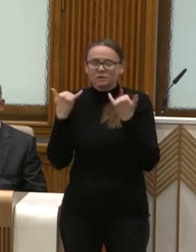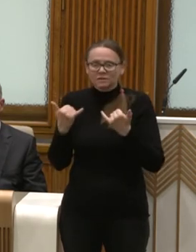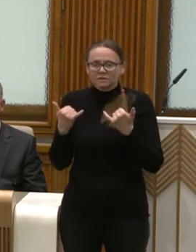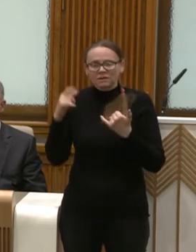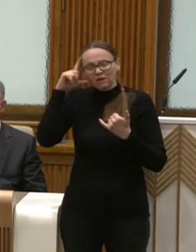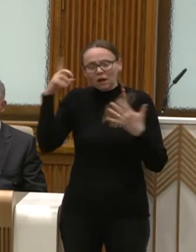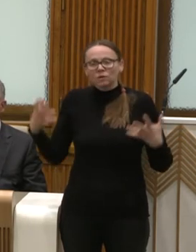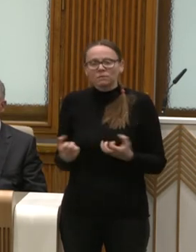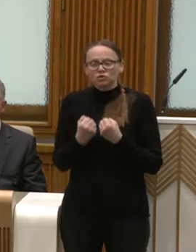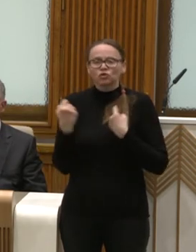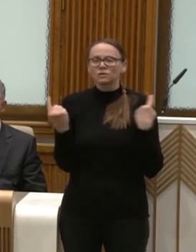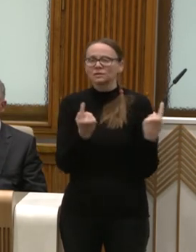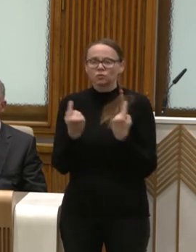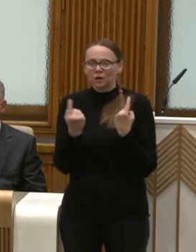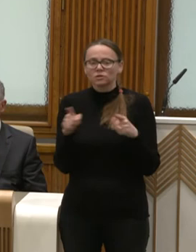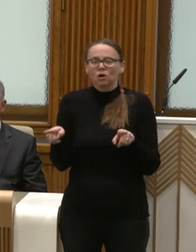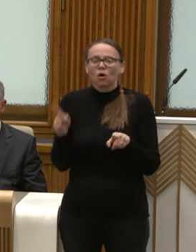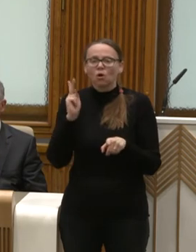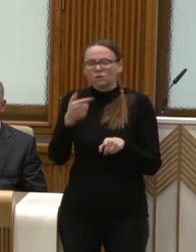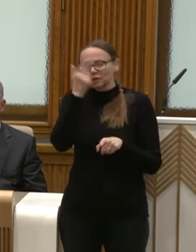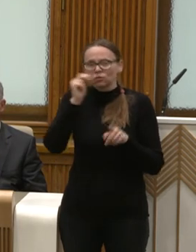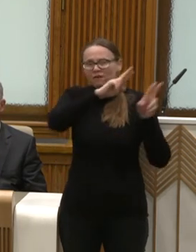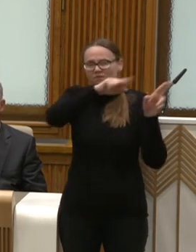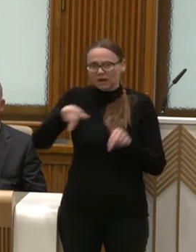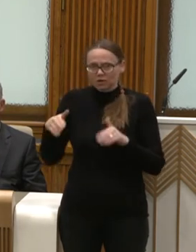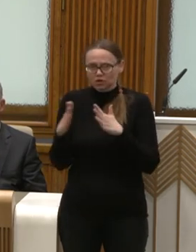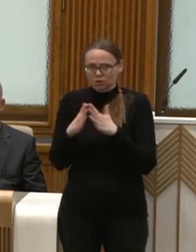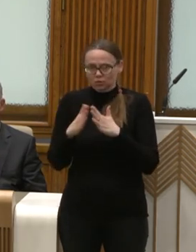rešujejo situacije, ko se ljudje vračajo domov. Ne.